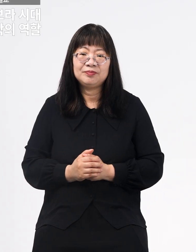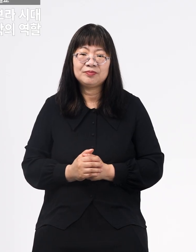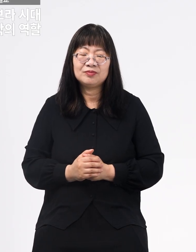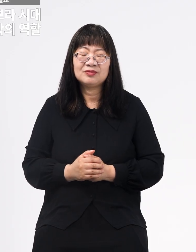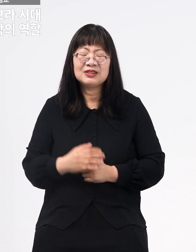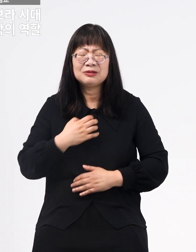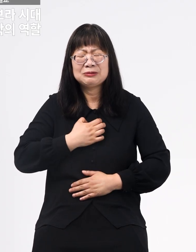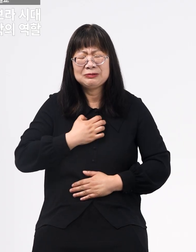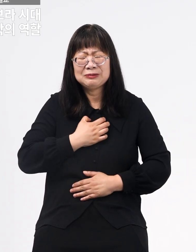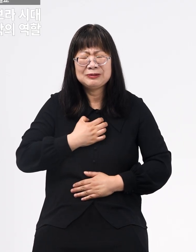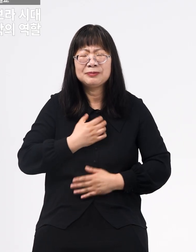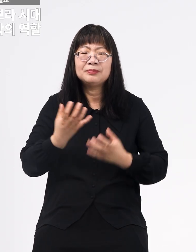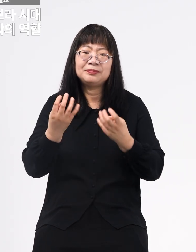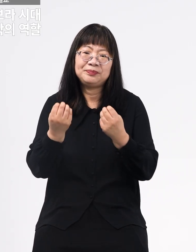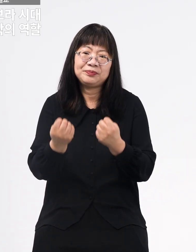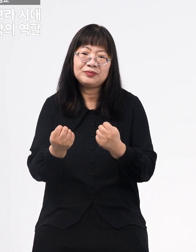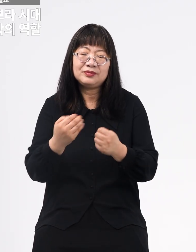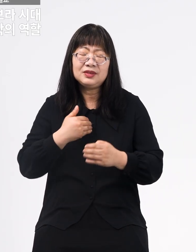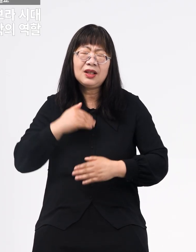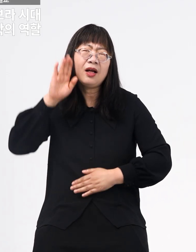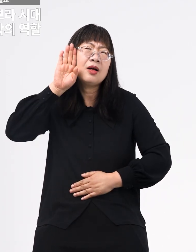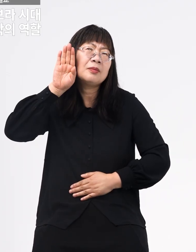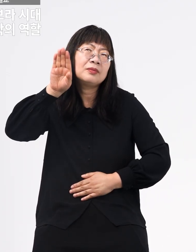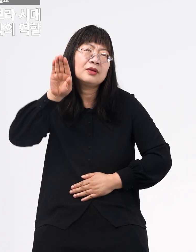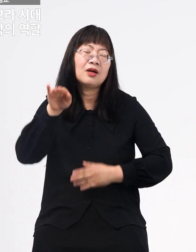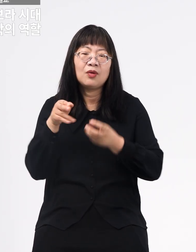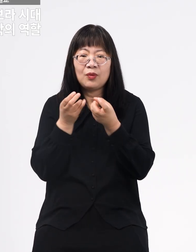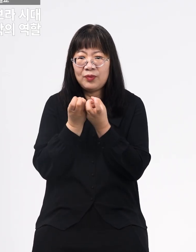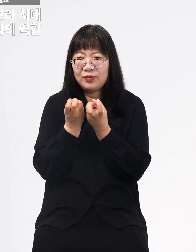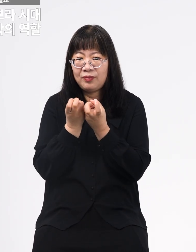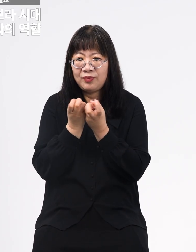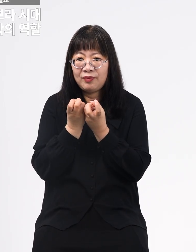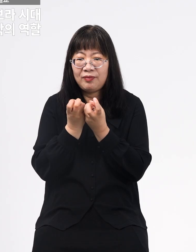그리고 불안하기만 해요. 내 미래는 어떻게 될 것인가?